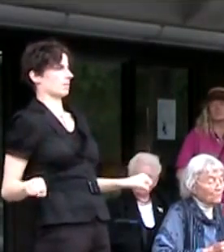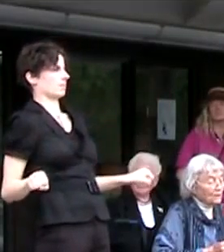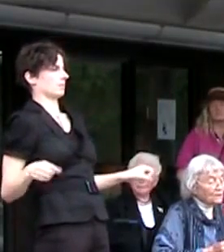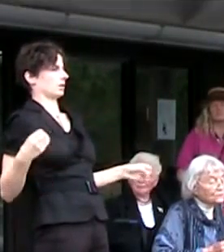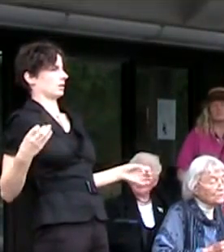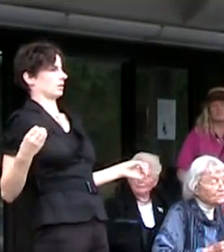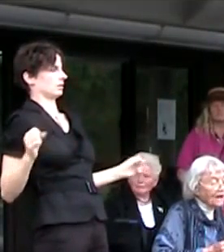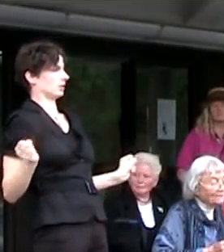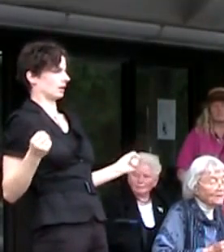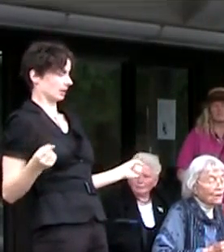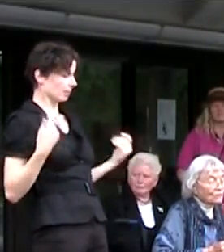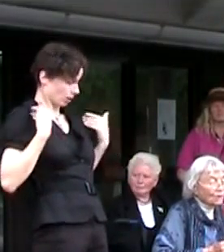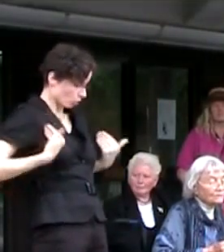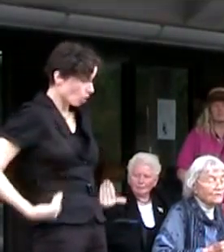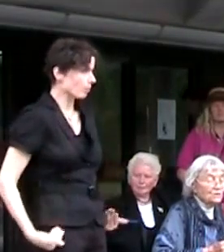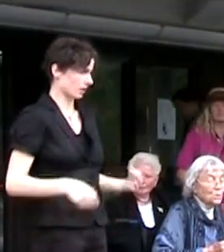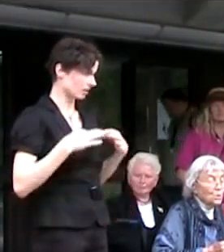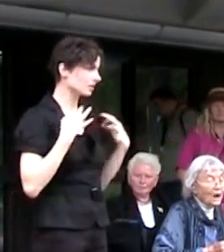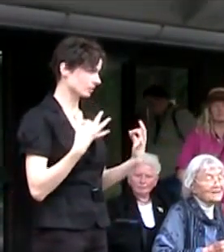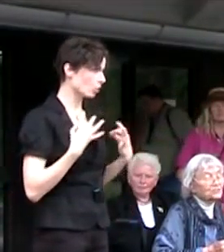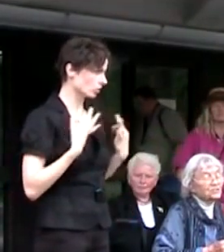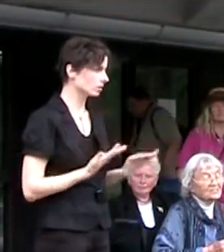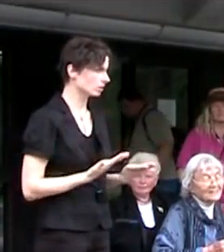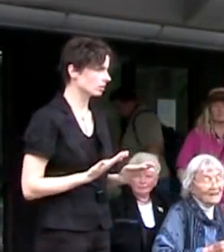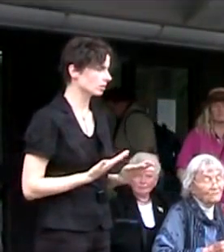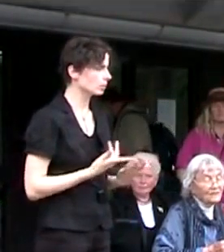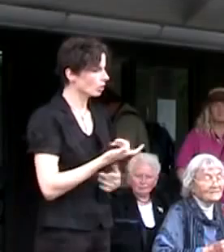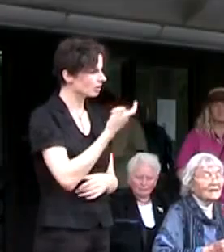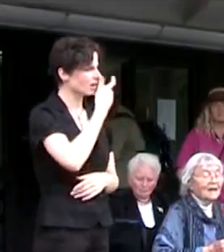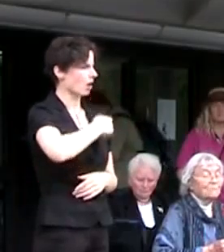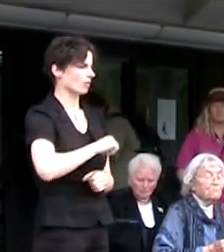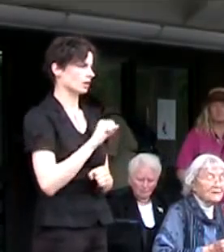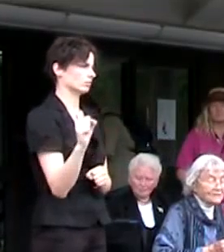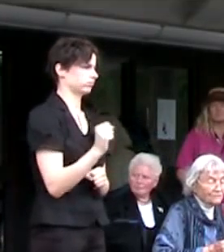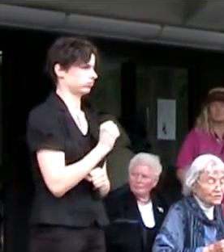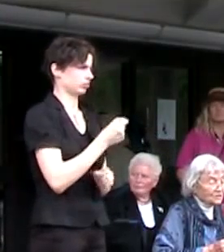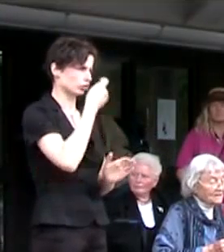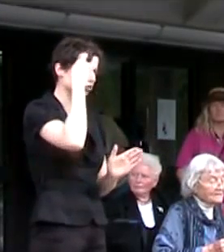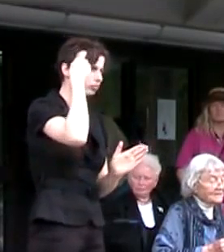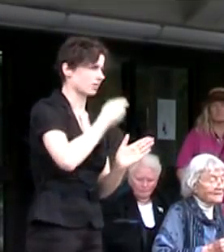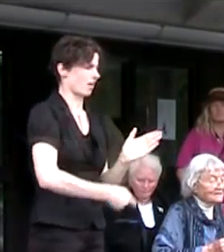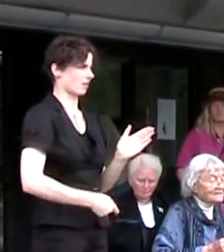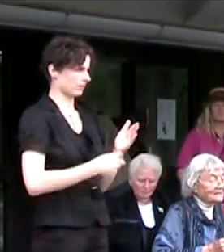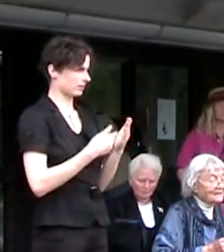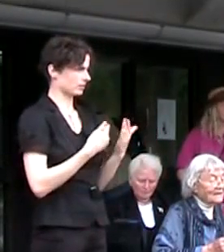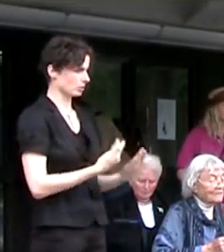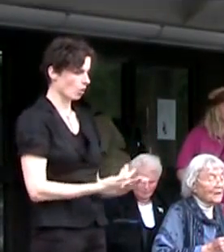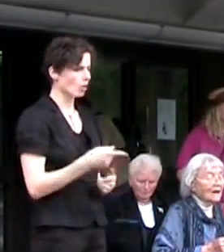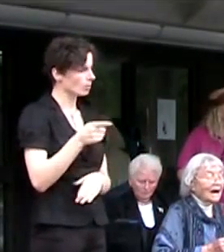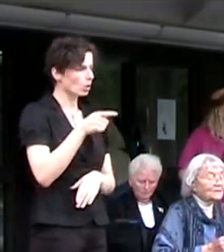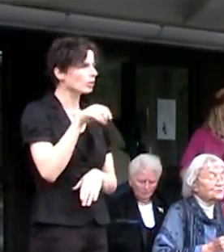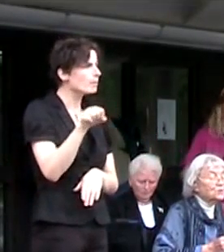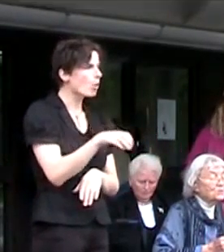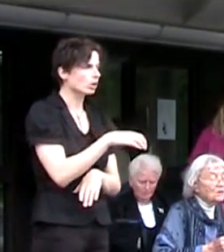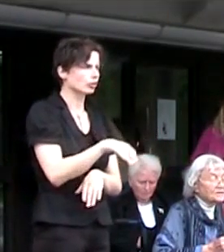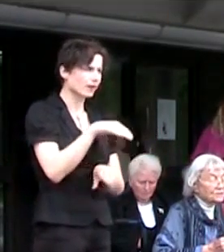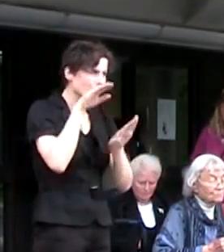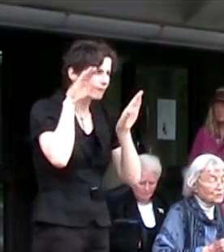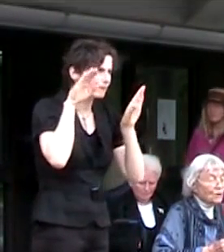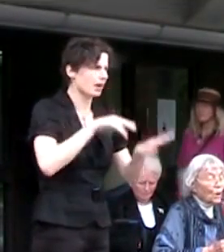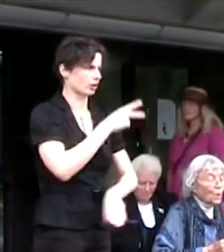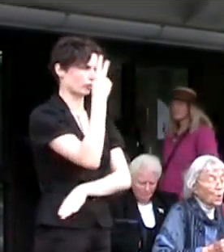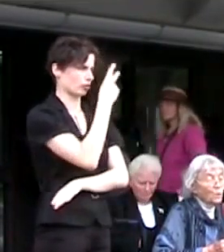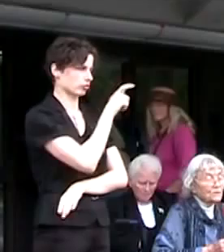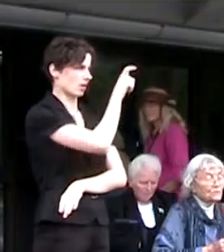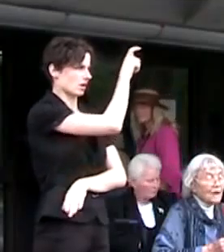wir körperlich gesund waren, konnten wir nur als sträfliches Missverständnis der christlichen Lehren, als